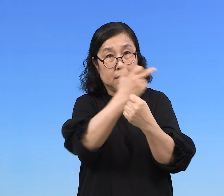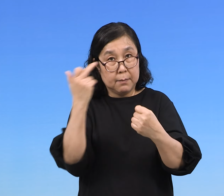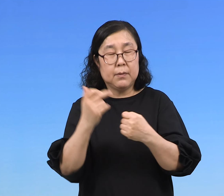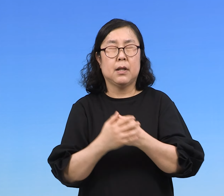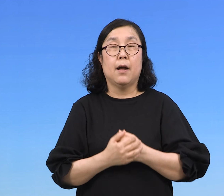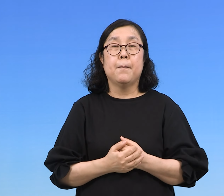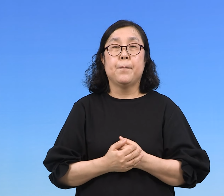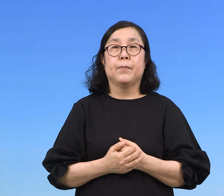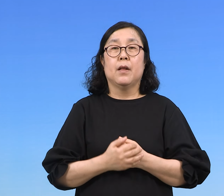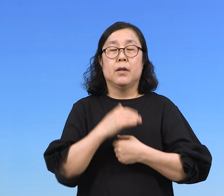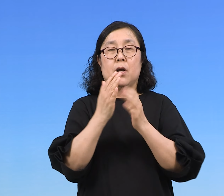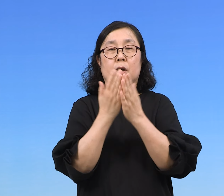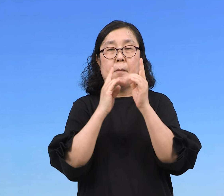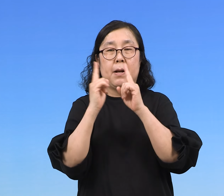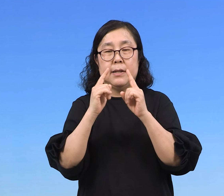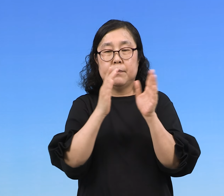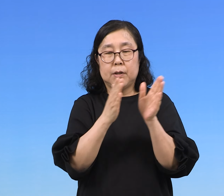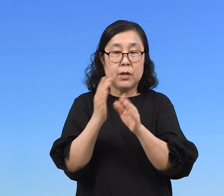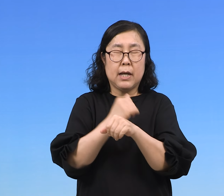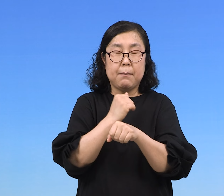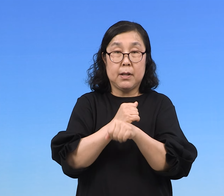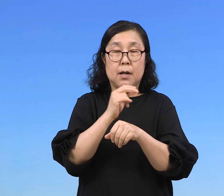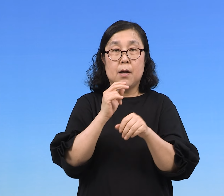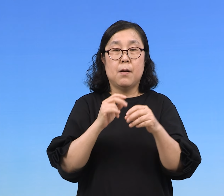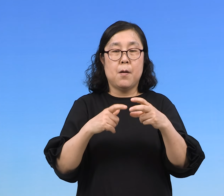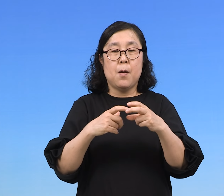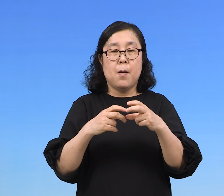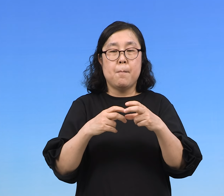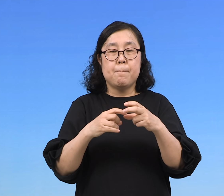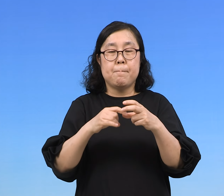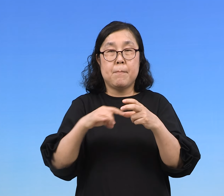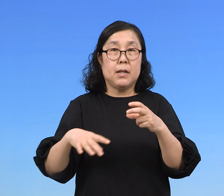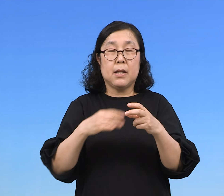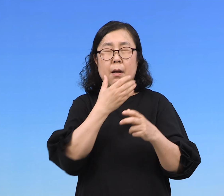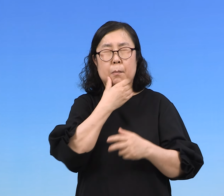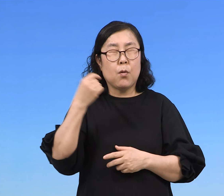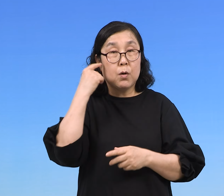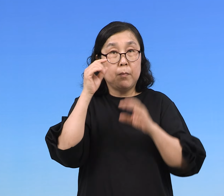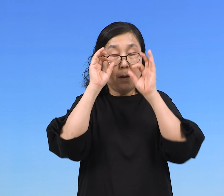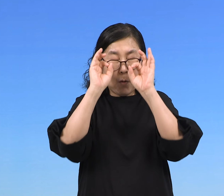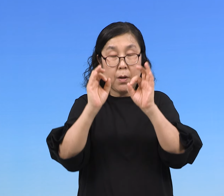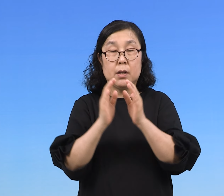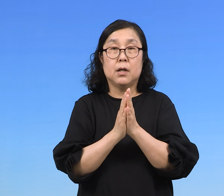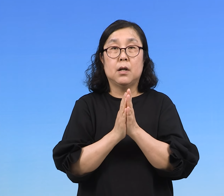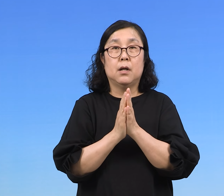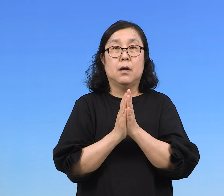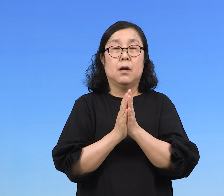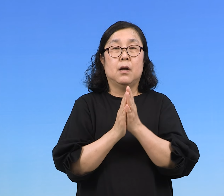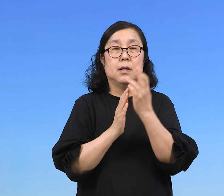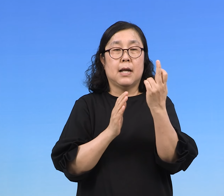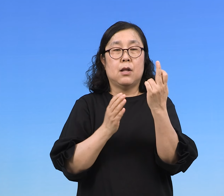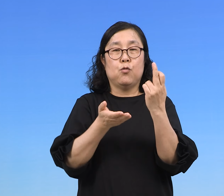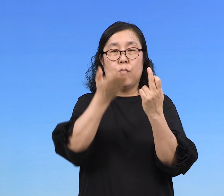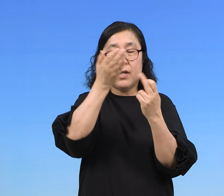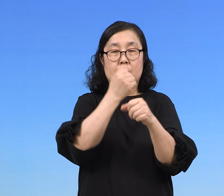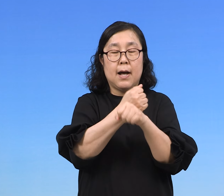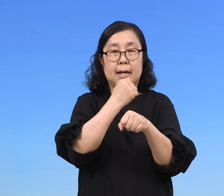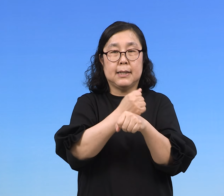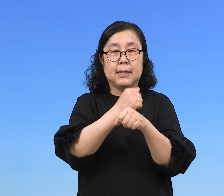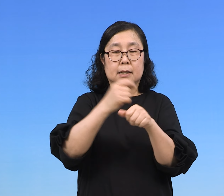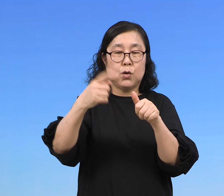오늘 본문 말씀을 정리하면 이렇습니다. 마태복음 7장 24절에 이 산상수훈의 마지막 결론이